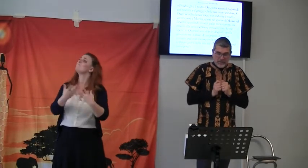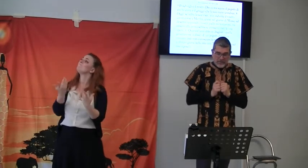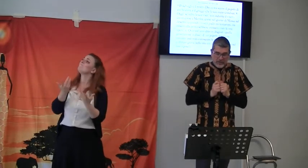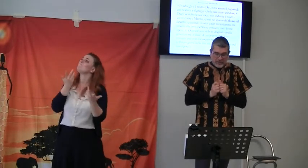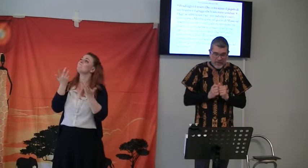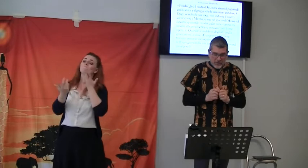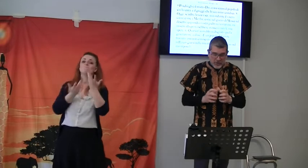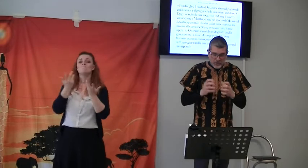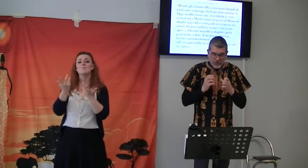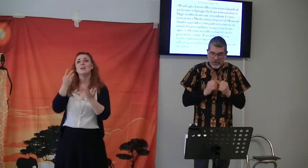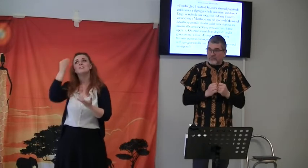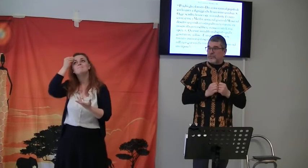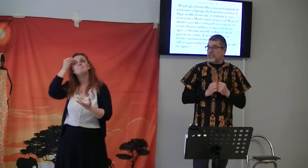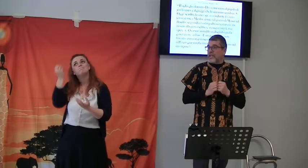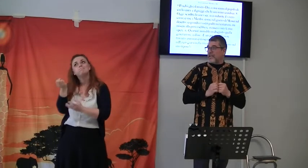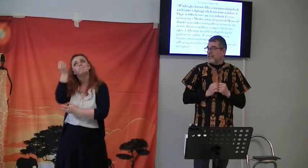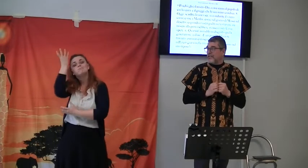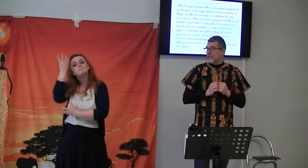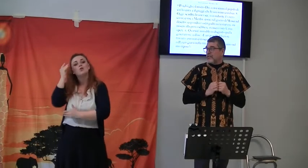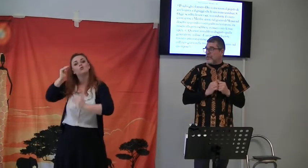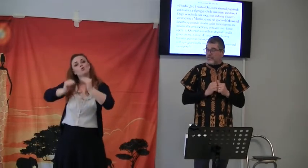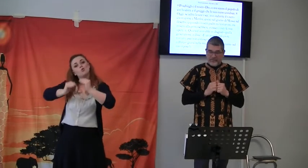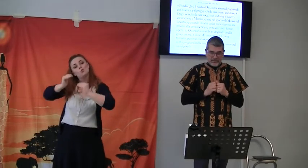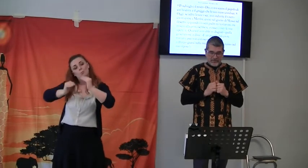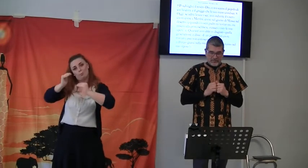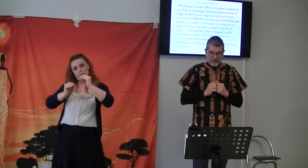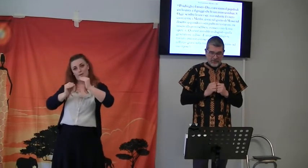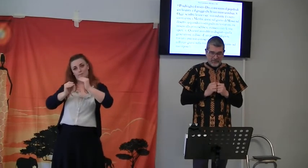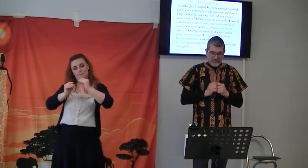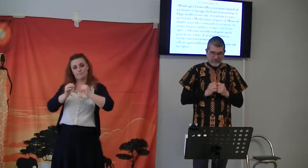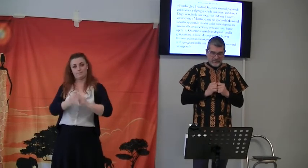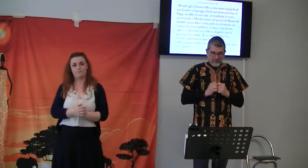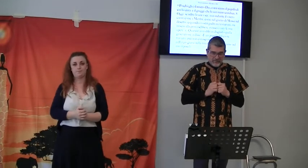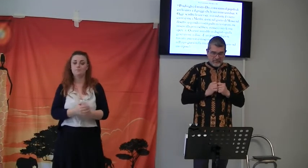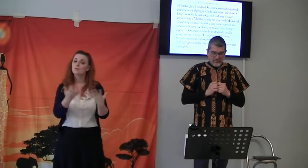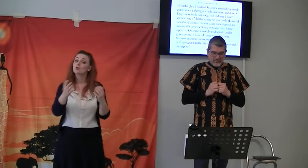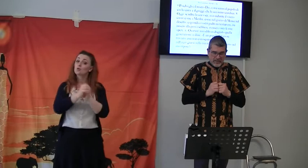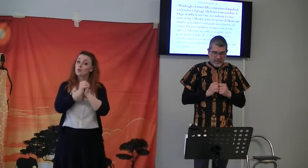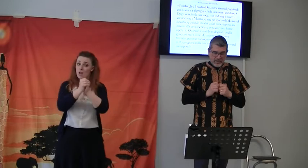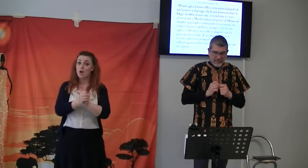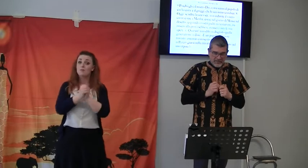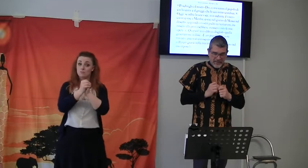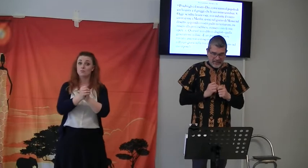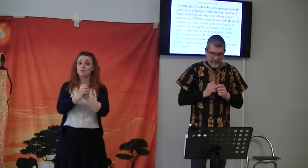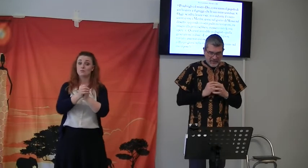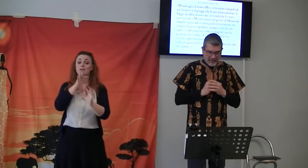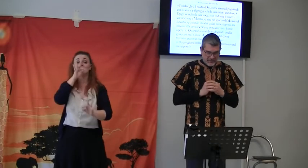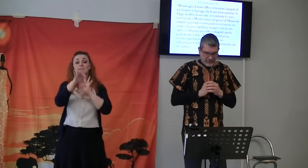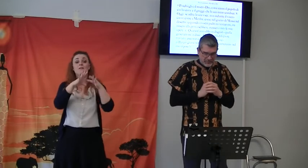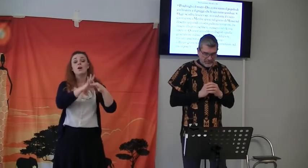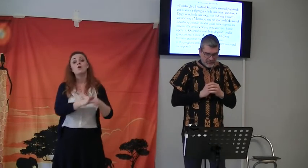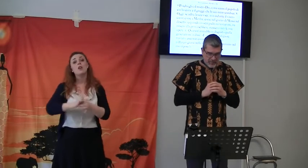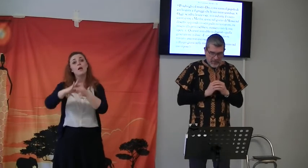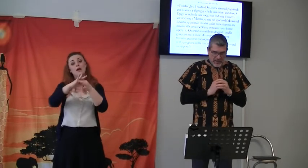Con l'adorazione al contrario riconosciamo Dio che è, quello che ha fatto per noi, per la salvezza che ci ha